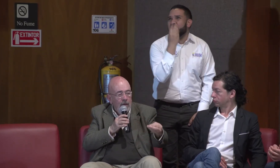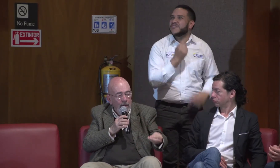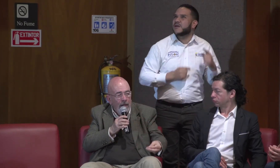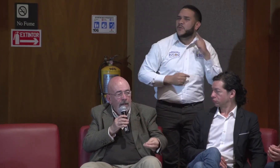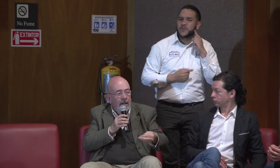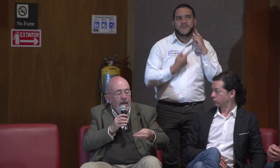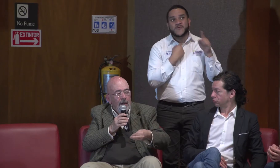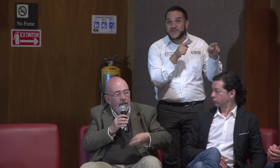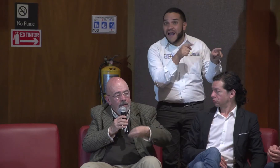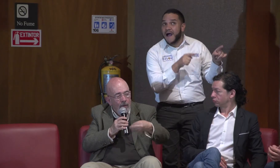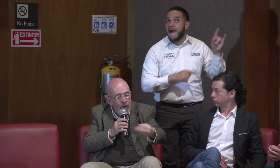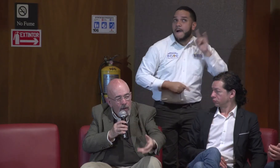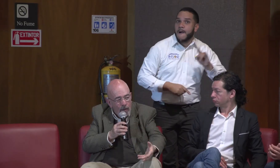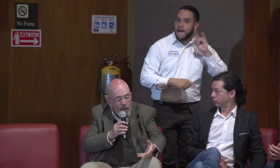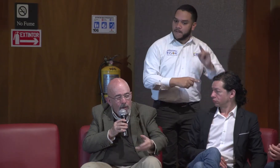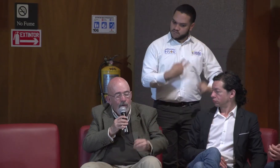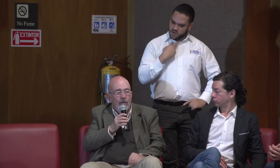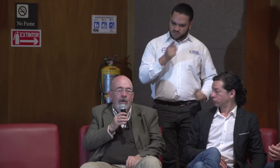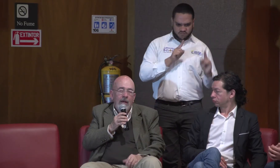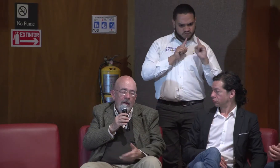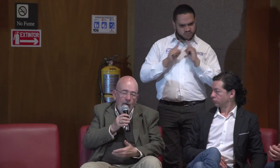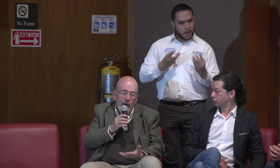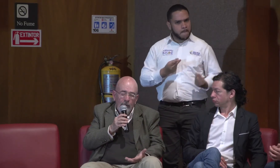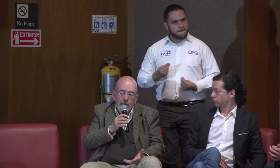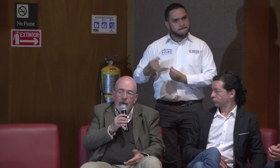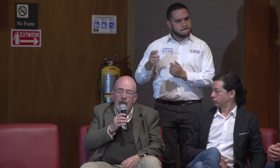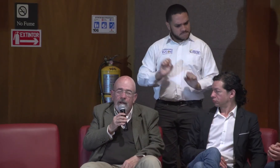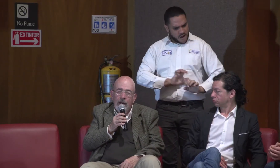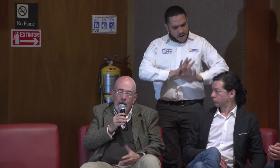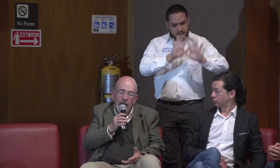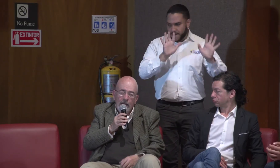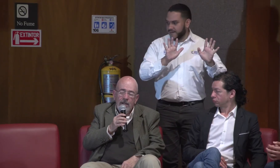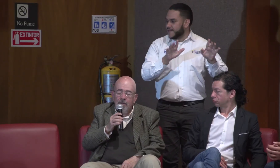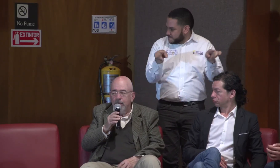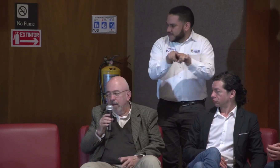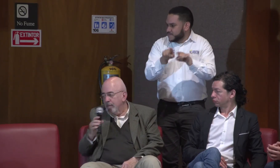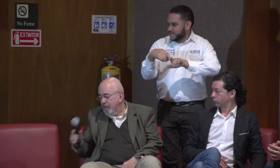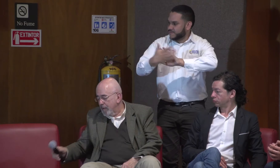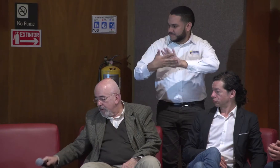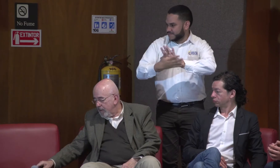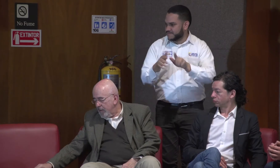habla muy bien, es fluido en su discurso, ocurre lo mismo en la lengua de señas.